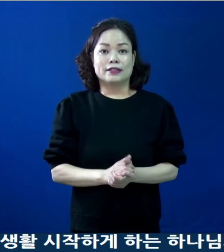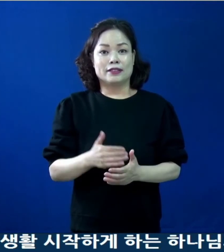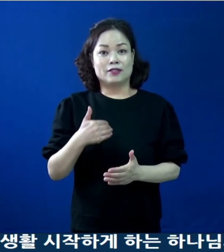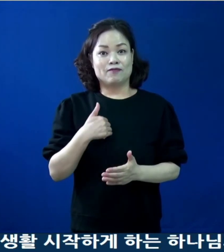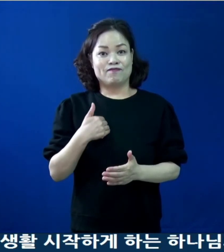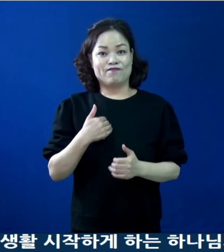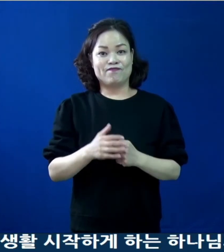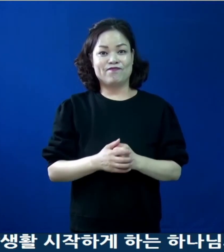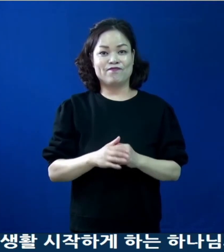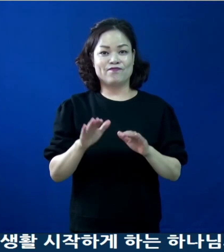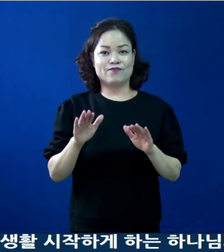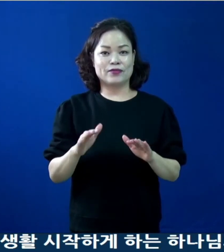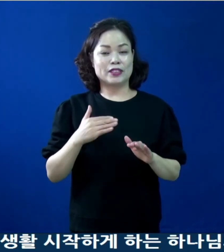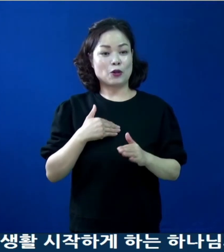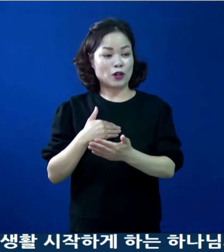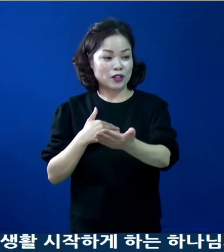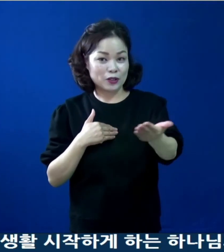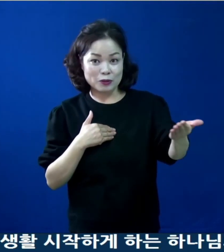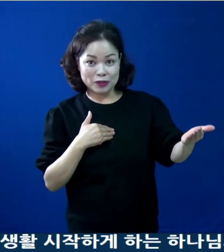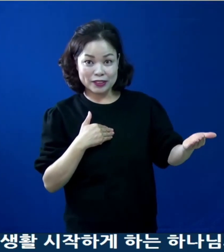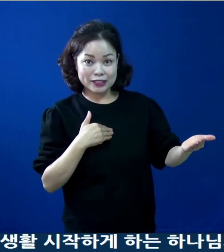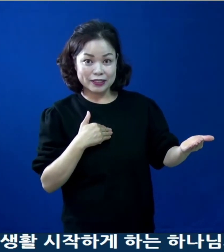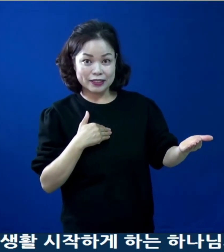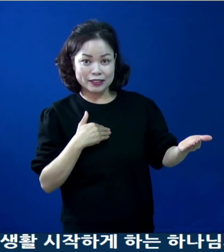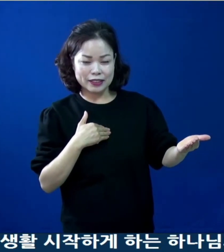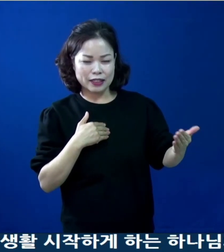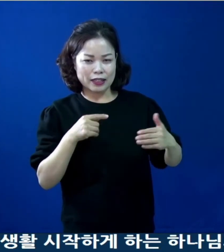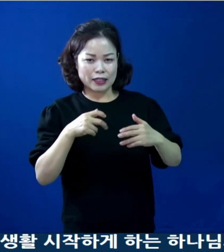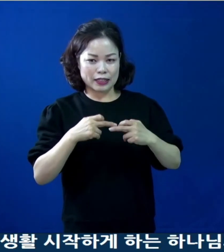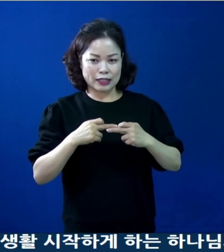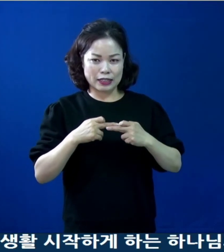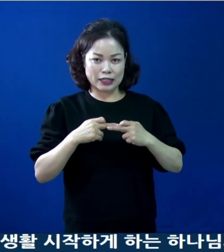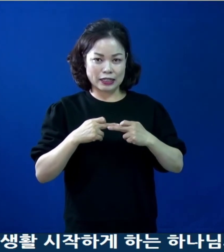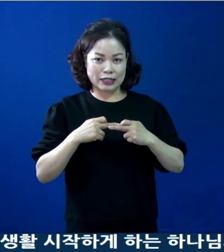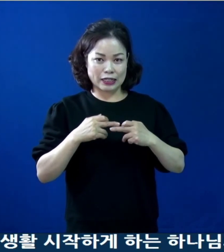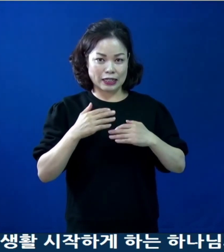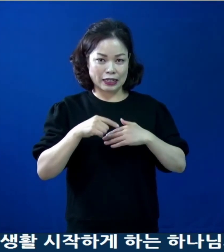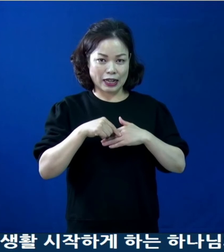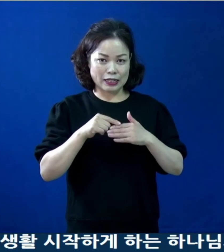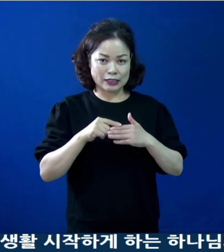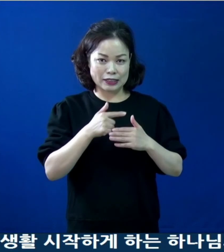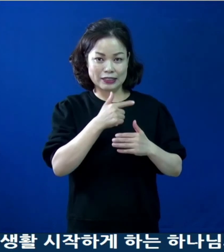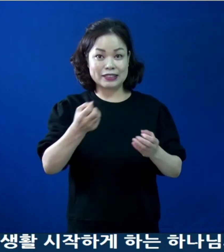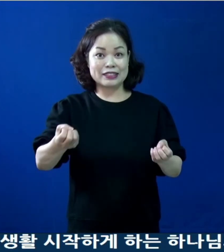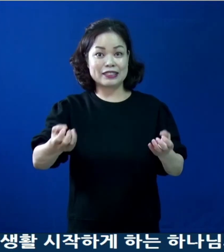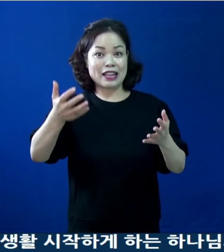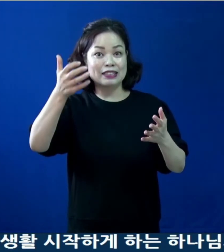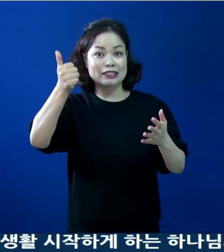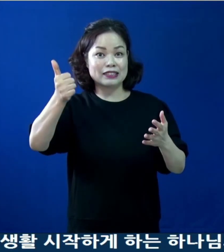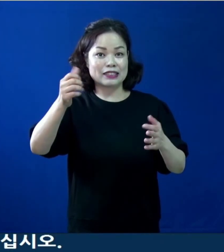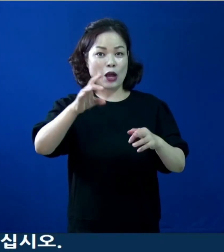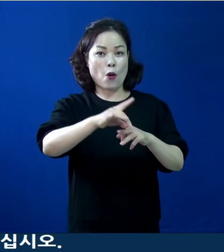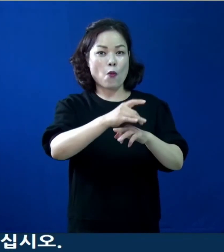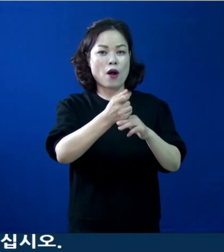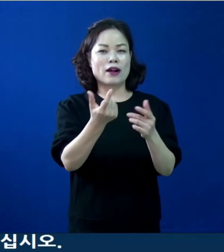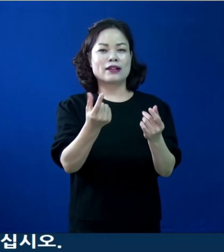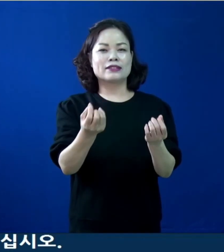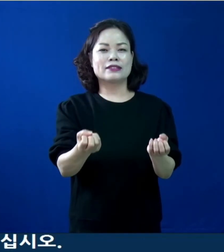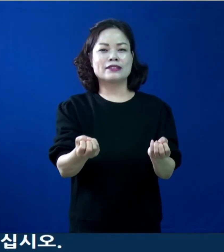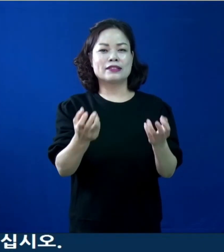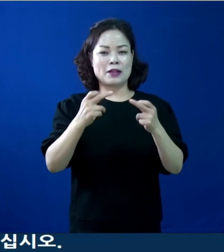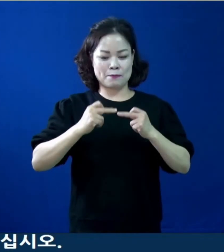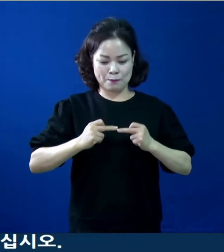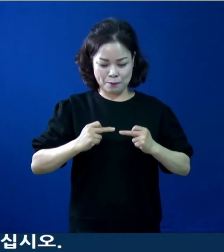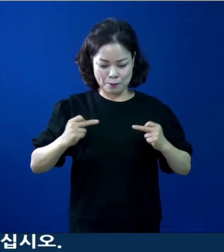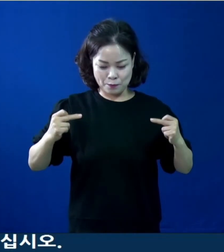오늘 저와 여러분이 가슴에 대제사장처럼 왕같은 제사장으로